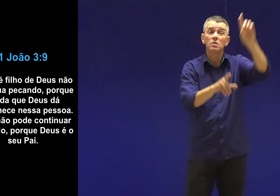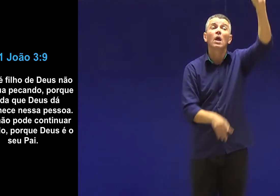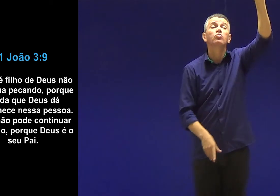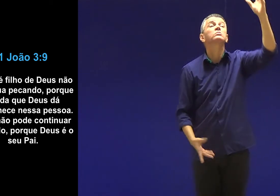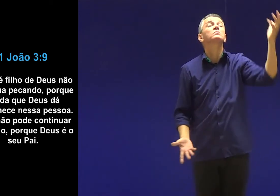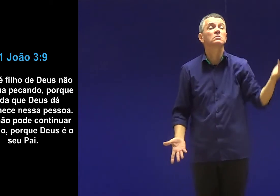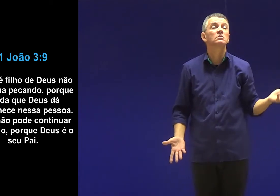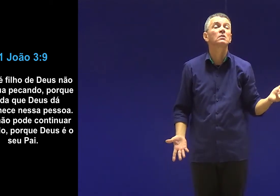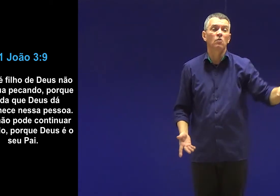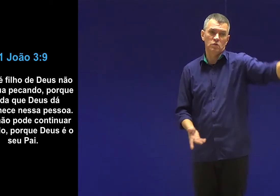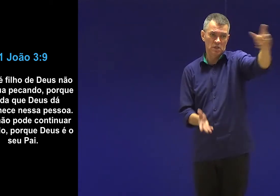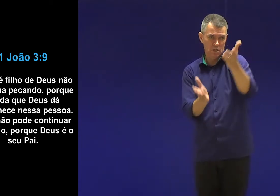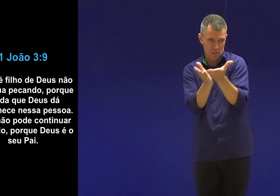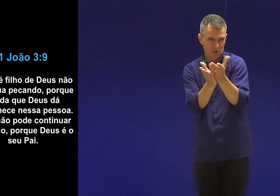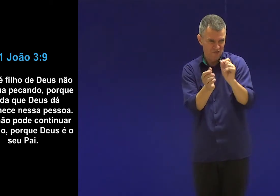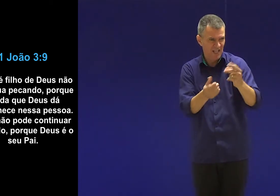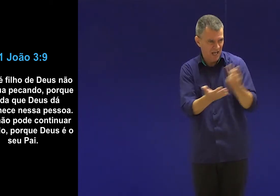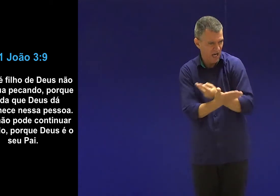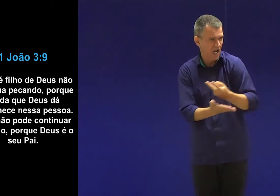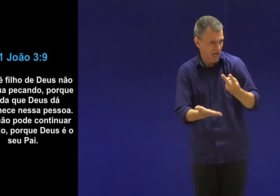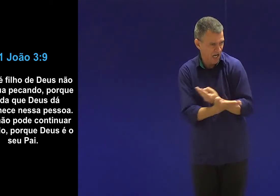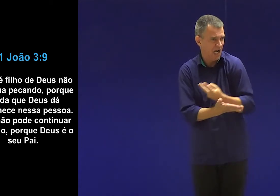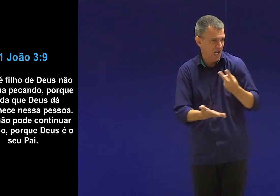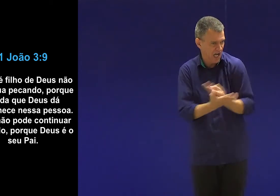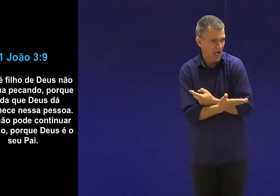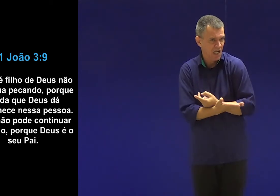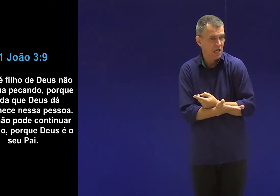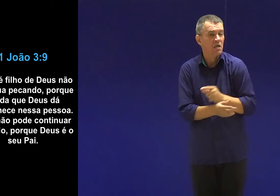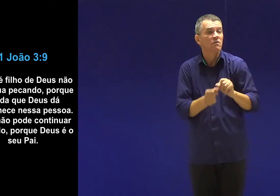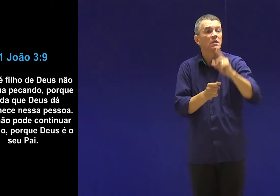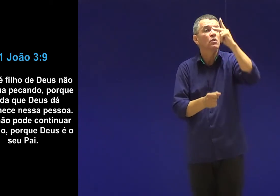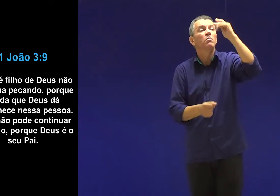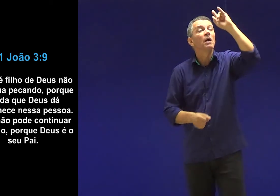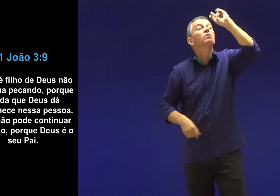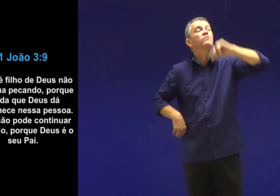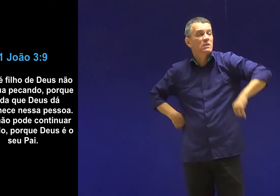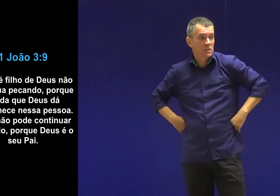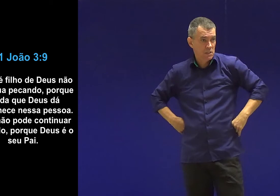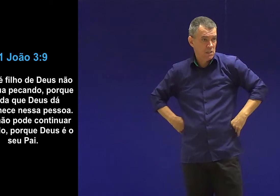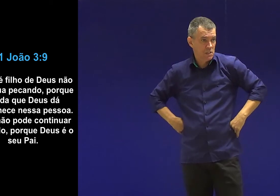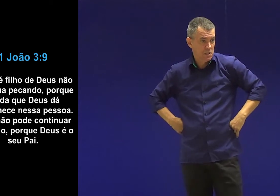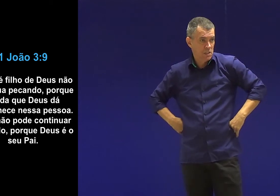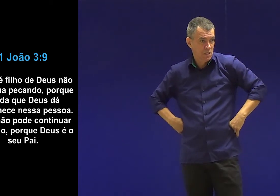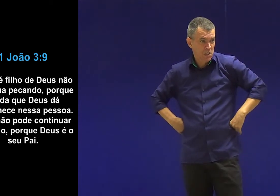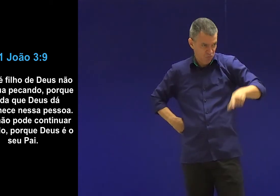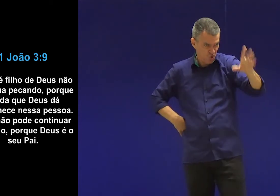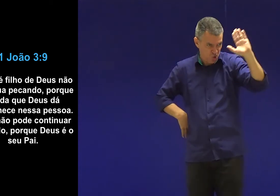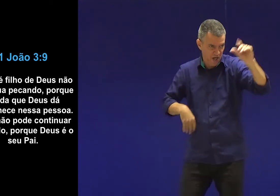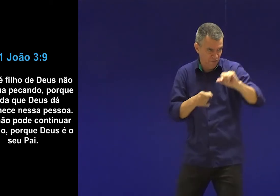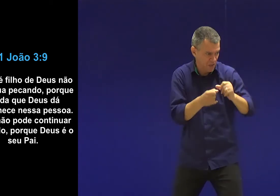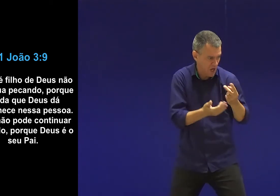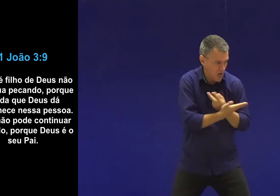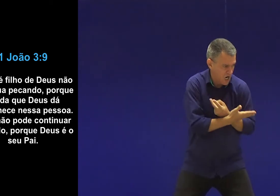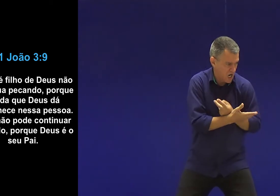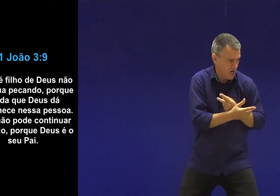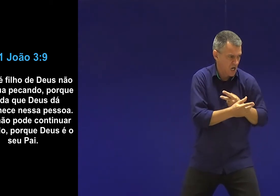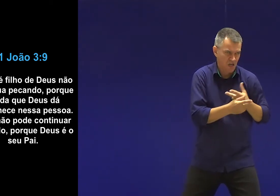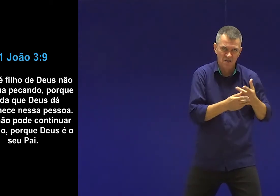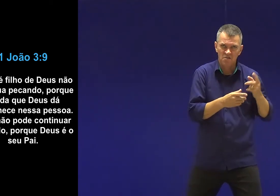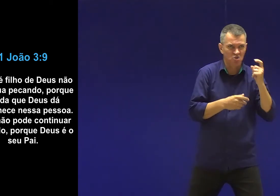O pai se prende no filho. E com Deus é a mesma coisa? Porque você peca, isso acontece. Você já